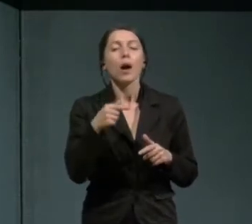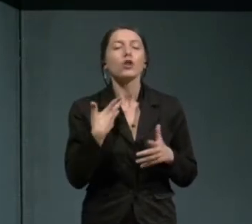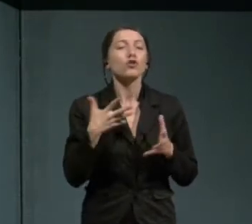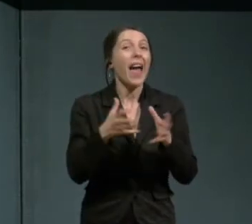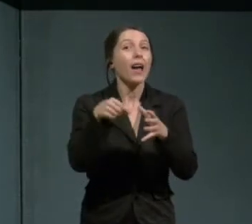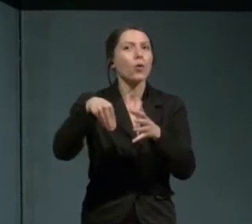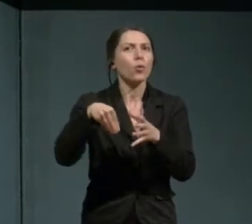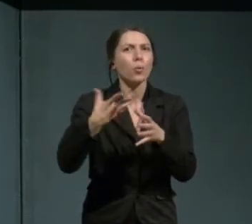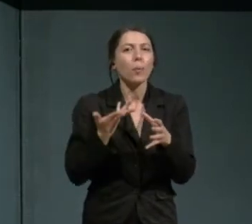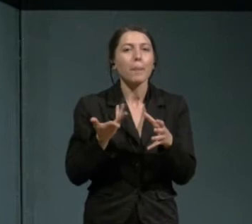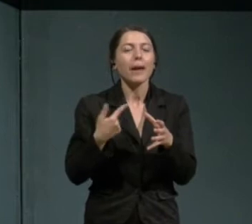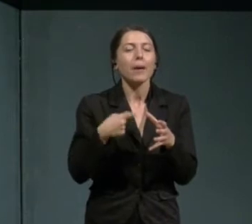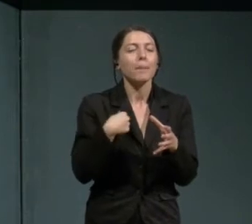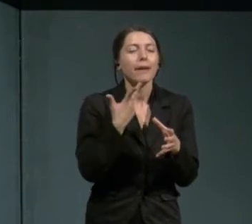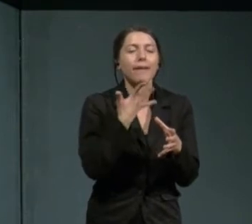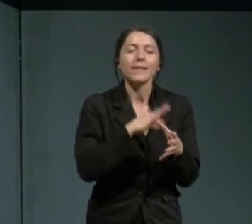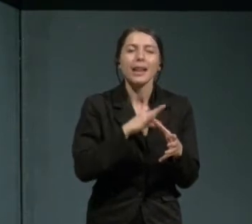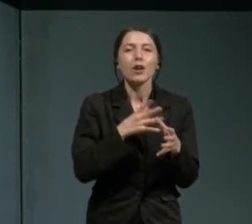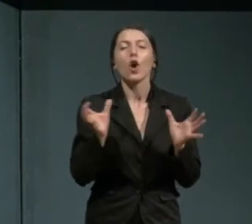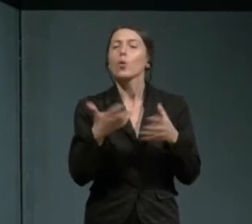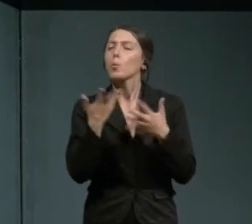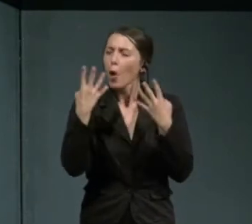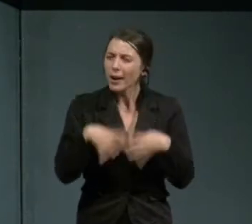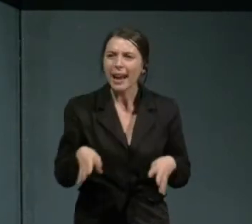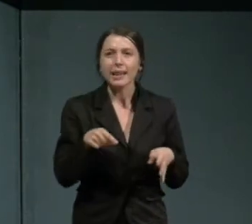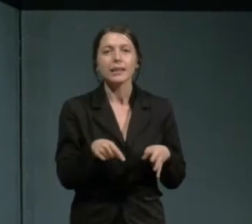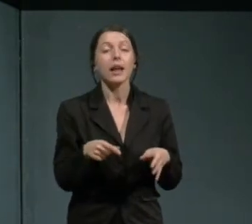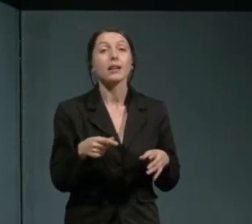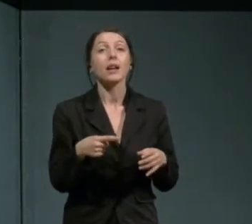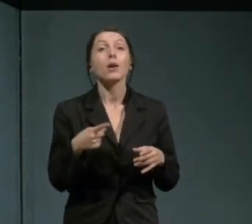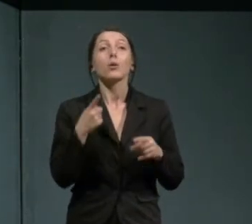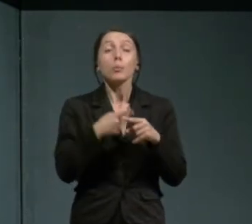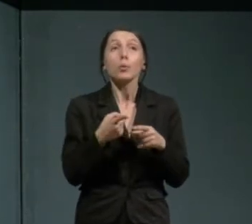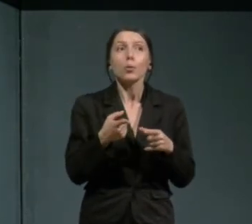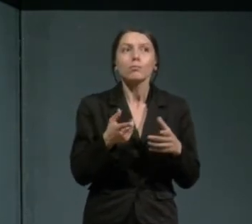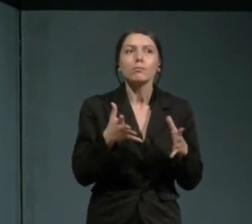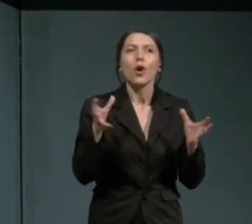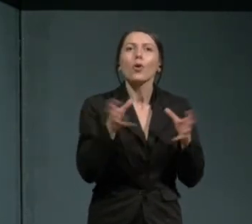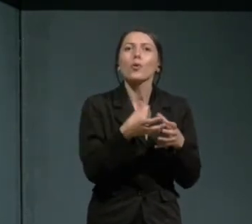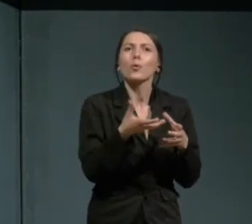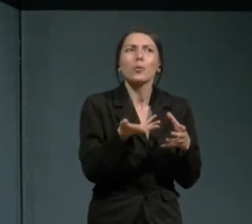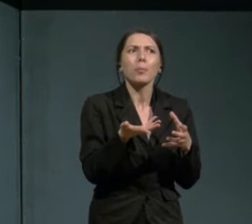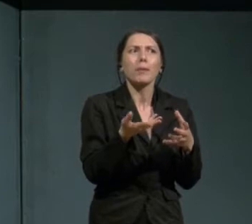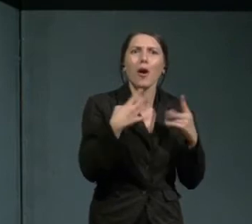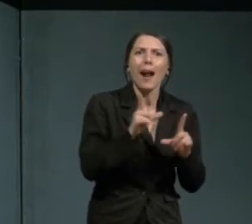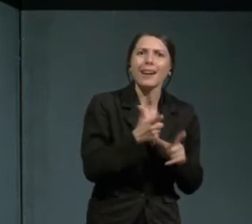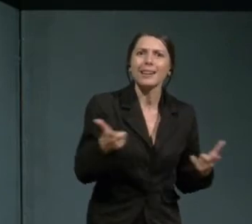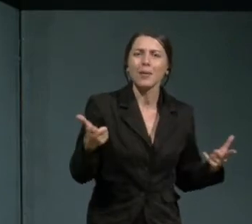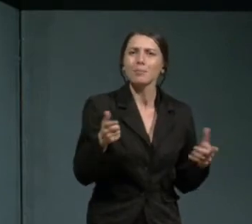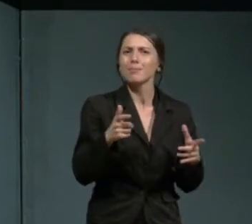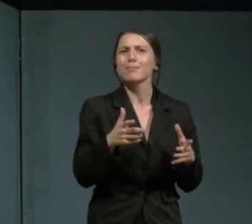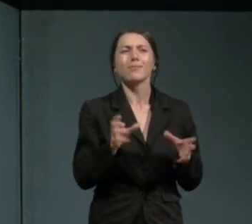ai gruppi gruppi organizzati e all'interno delle bande che a volte sono un